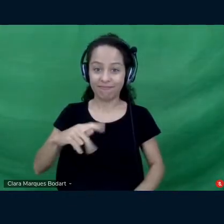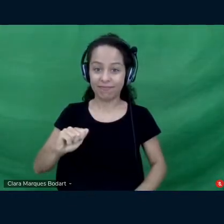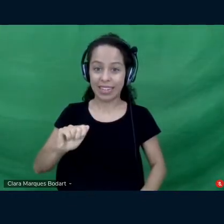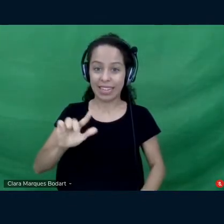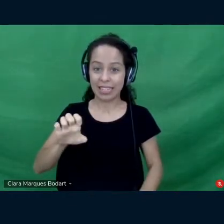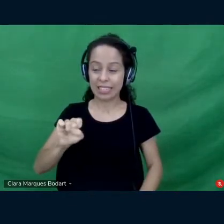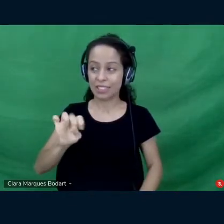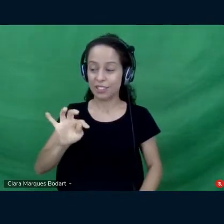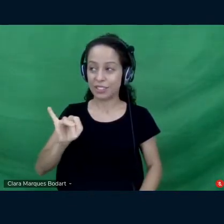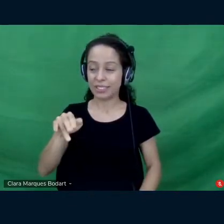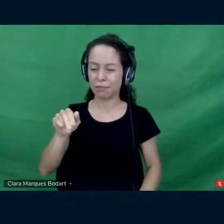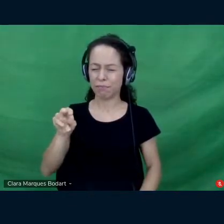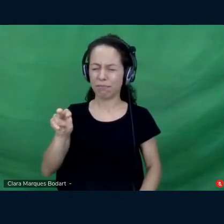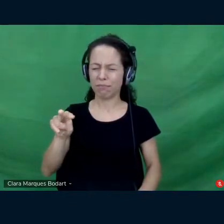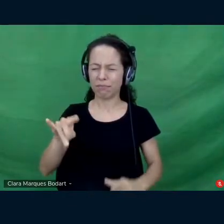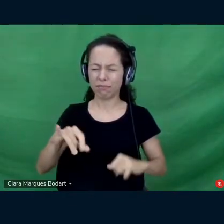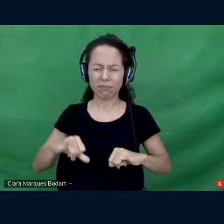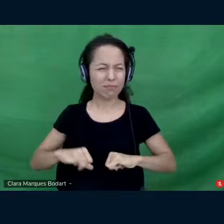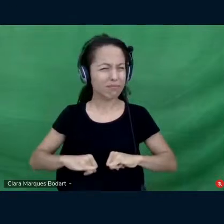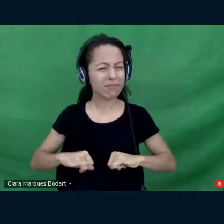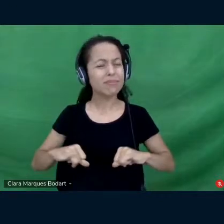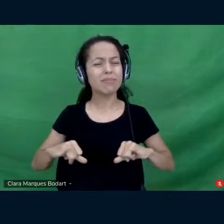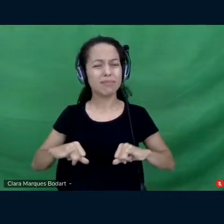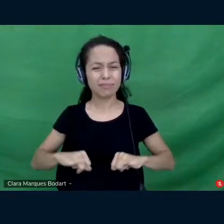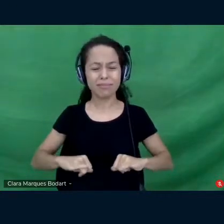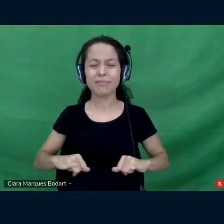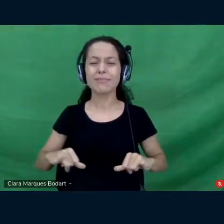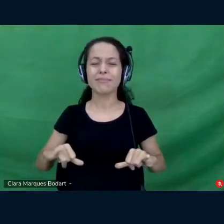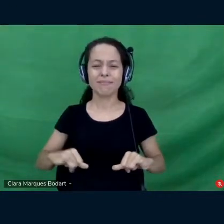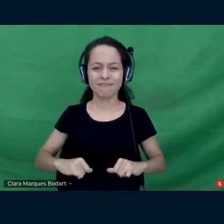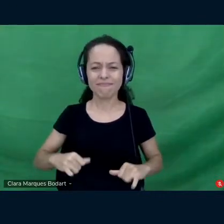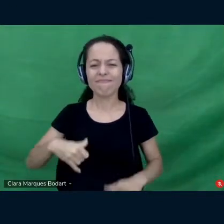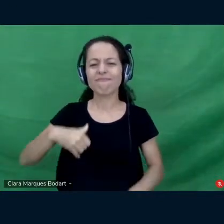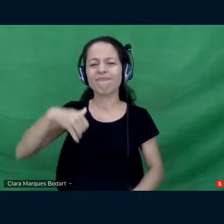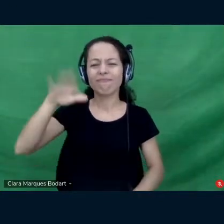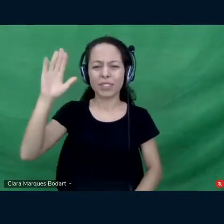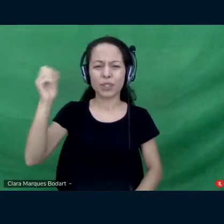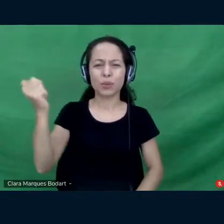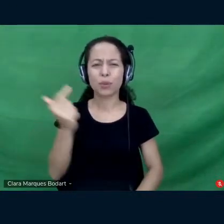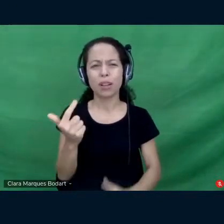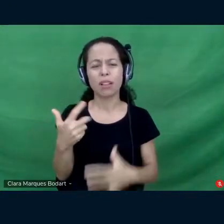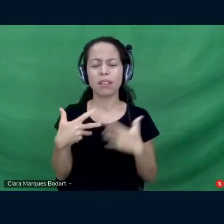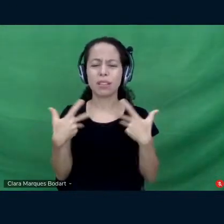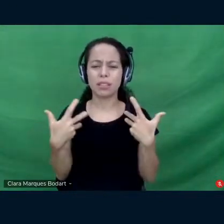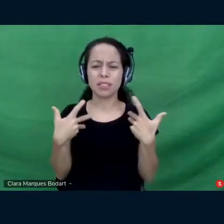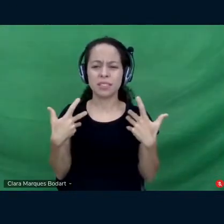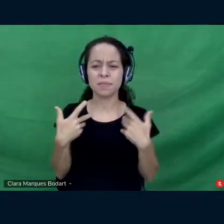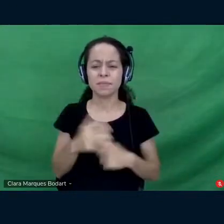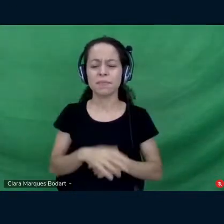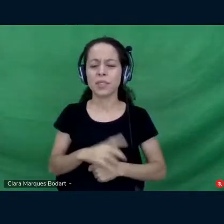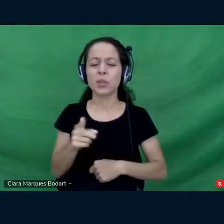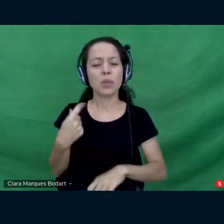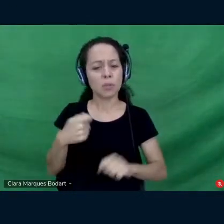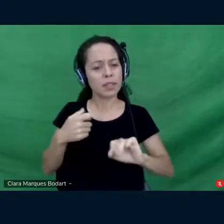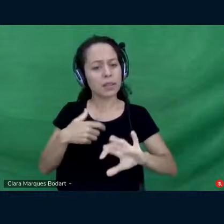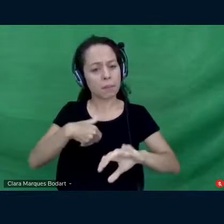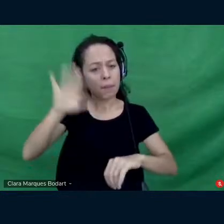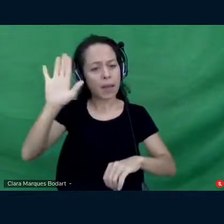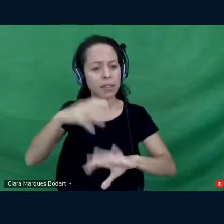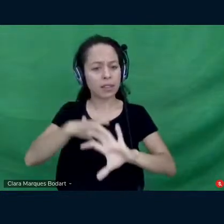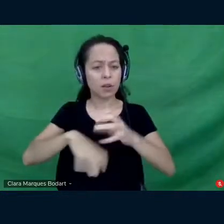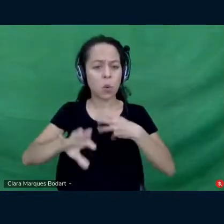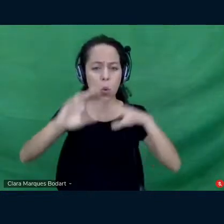alegria. Né? Mas é melhor conhecer do que permanecer na ignorância, porque nos torna mais humanos também. Porque